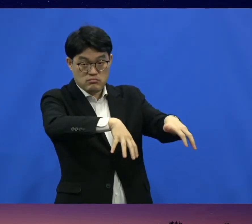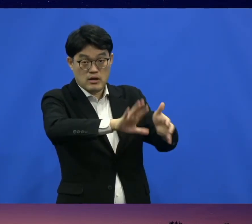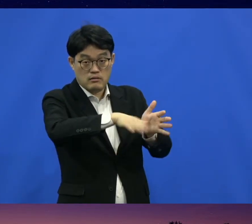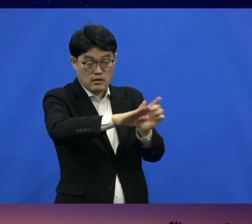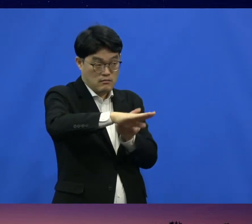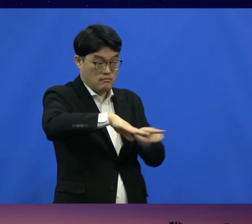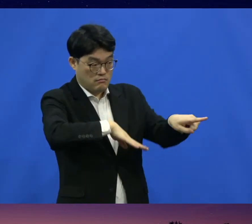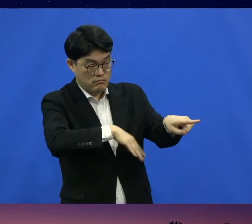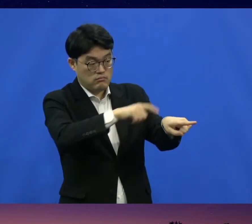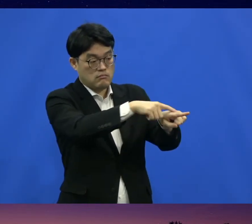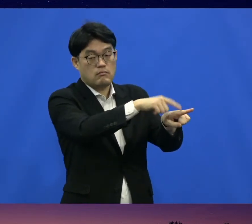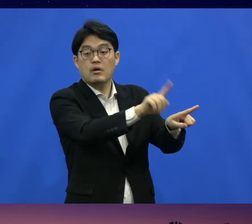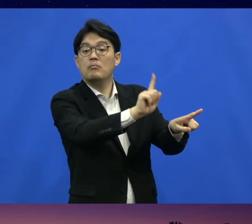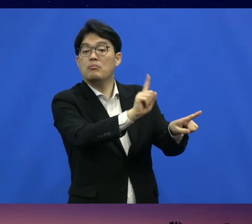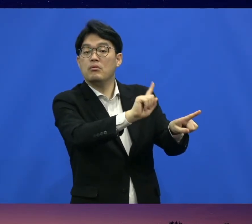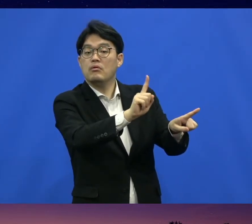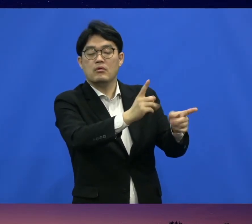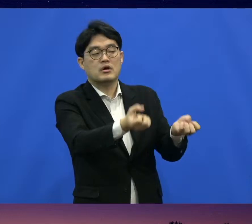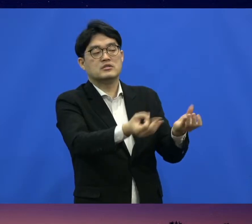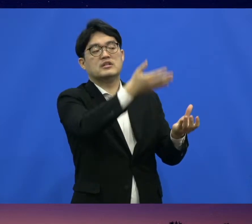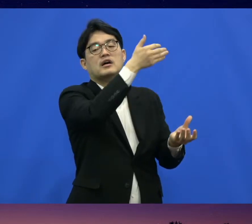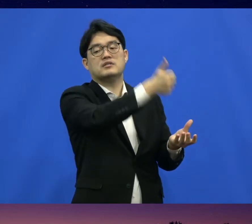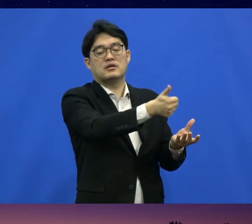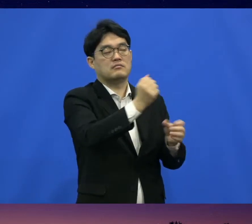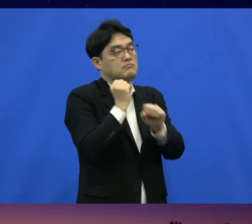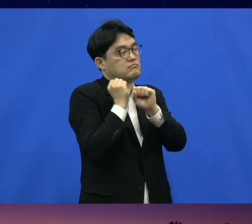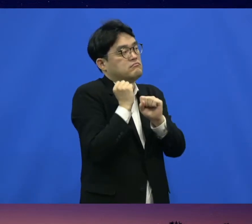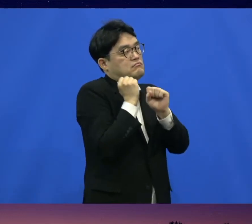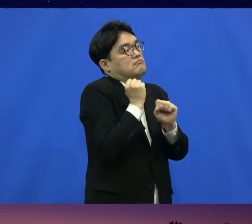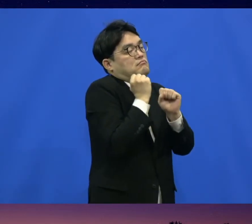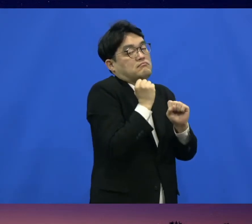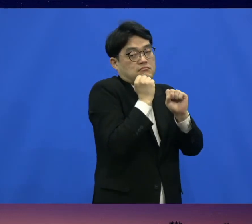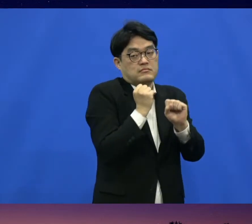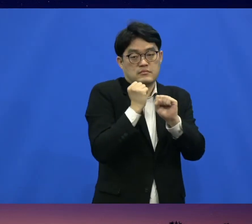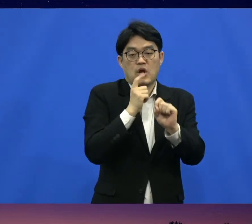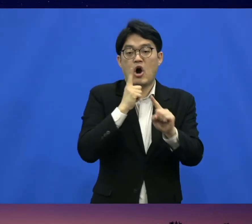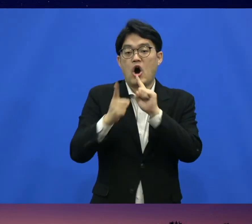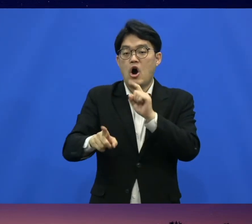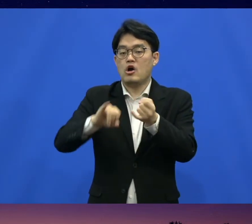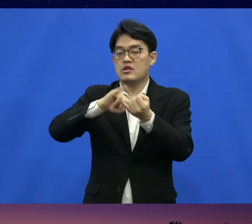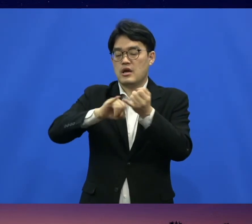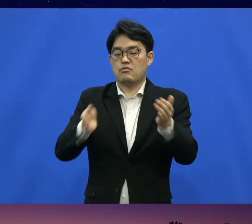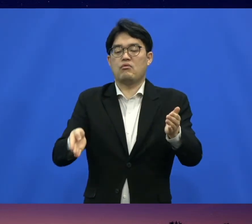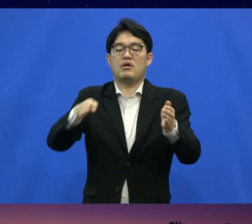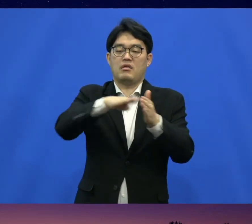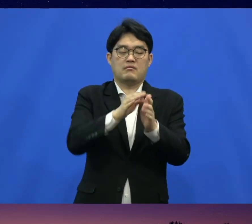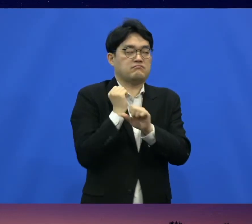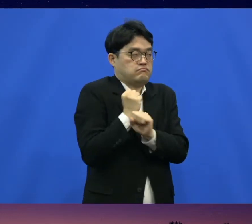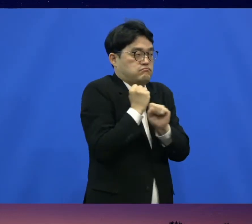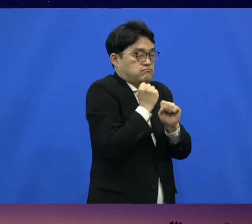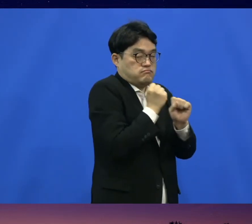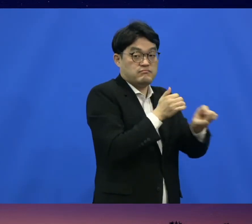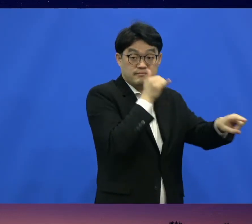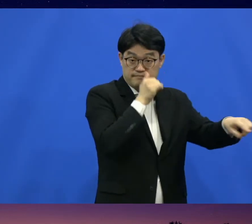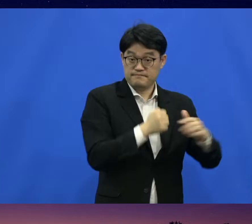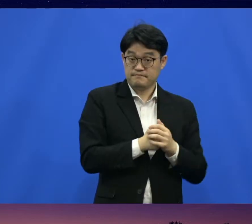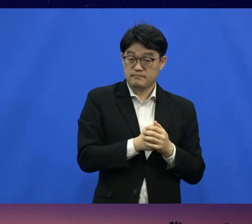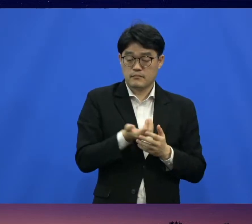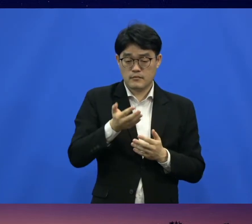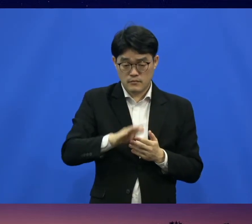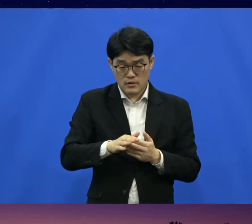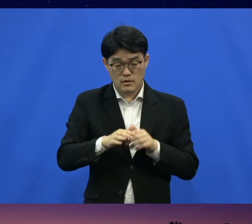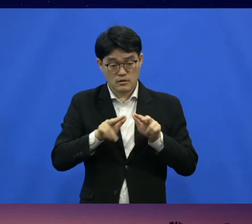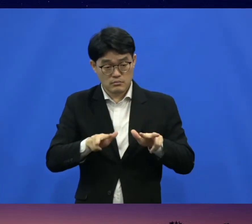제일 앞장서는 거죠. 요단강을 건널 때도 제일 앞장을 섰습니다. 그런데 이 법궤가 순환을 겪은